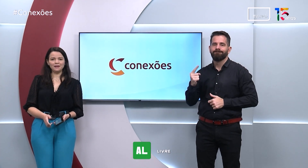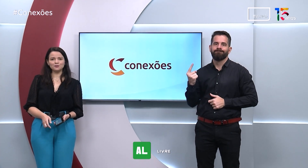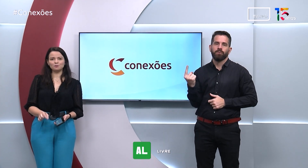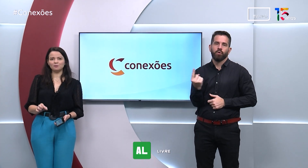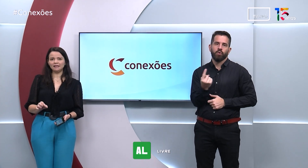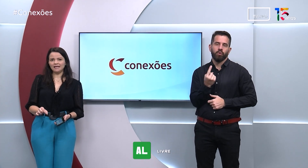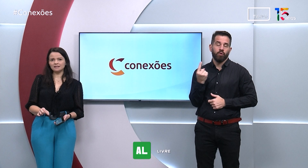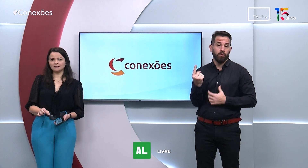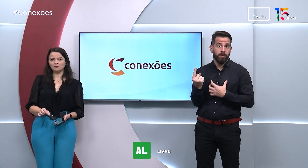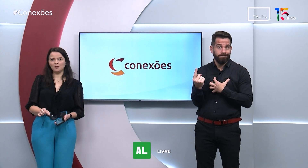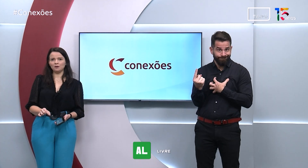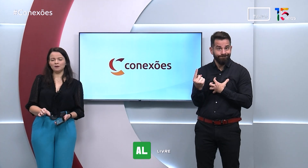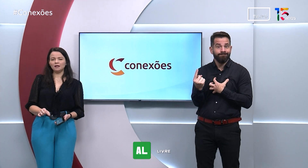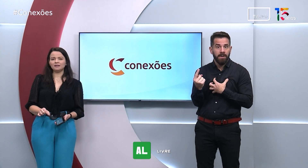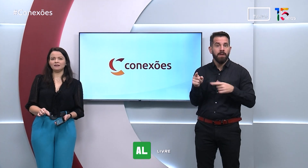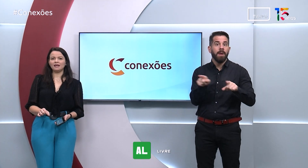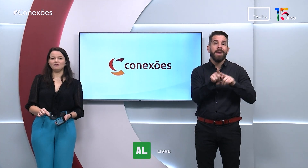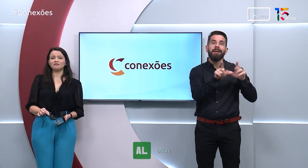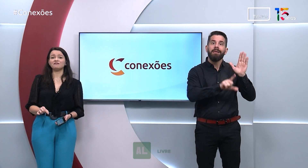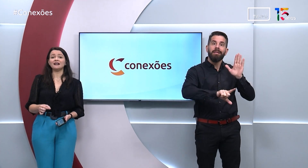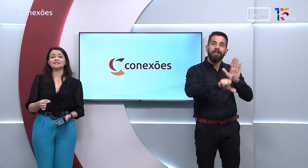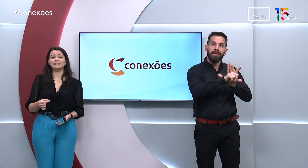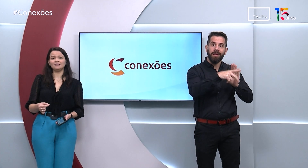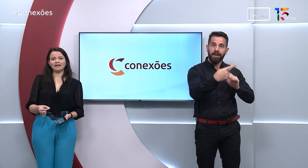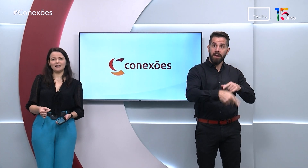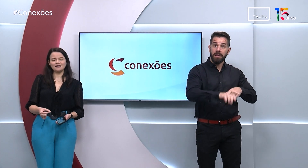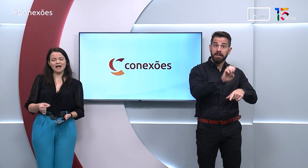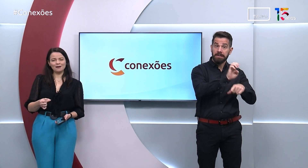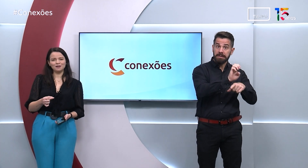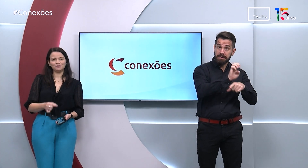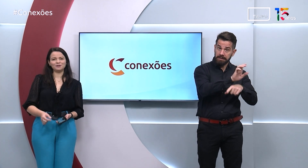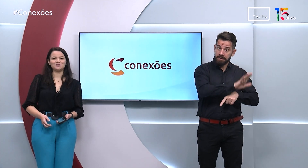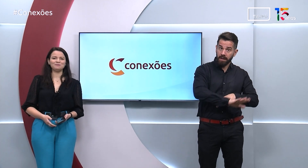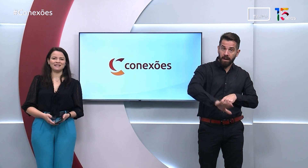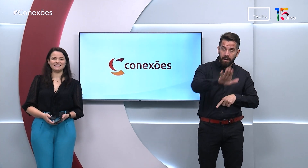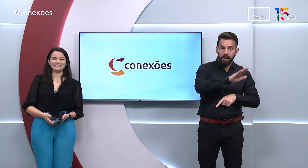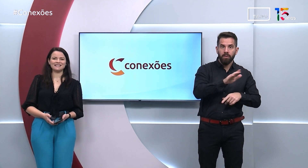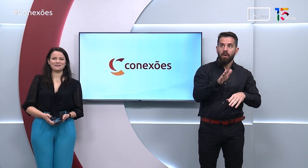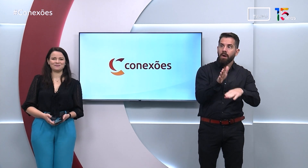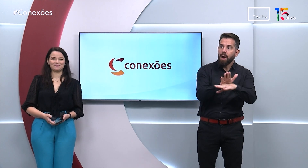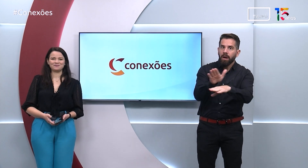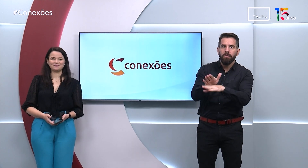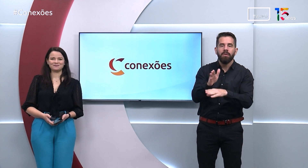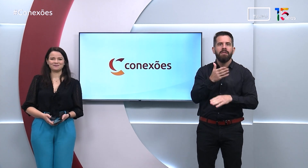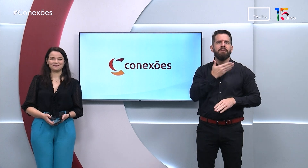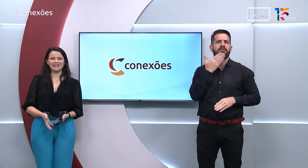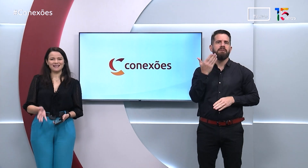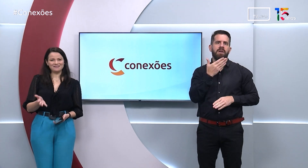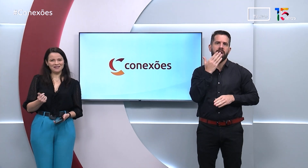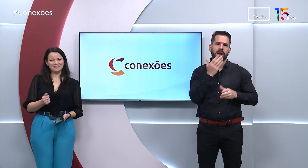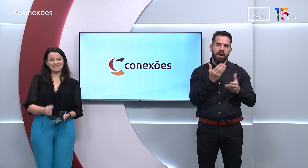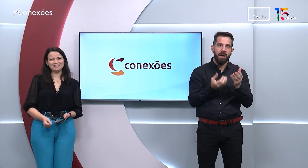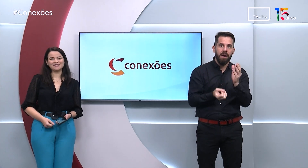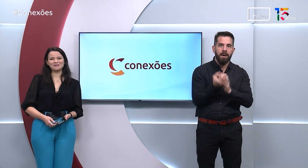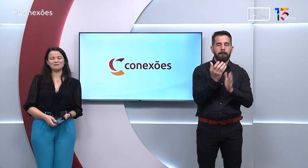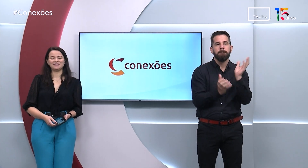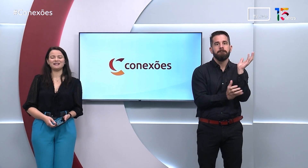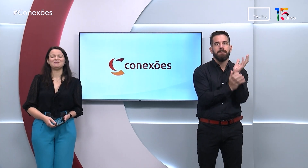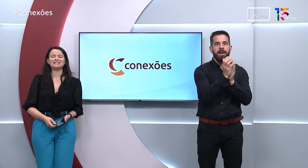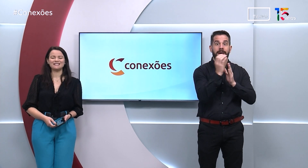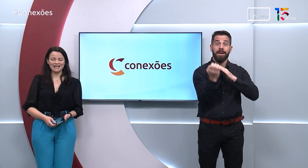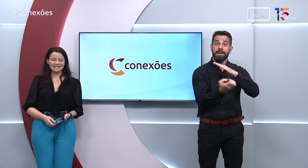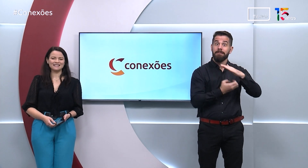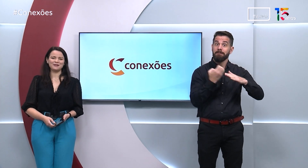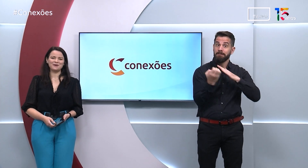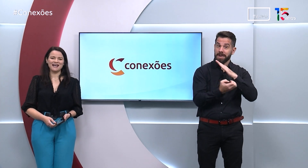e também sobre uma lei estadual que deve facilitar a abertura de empresas. Vem com a gente, o